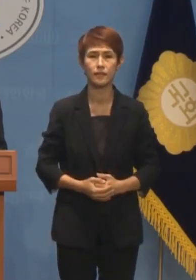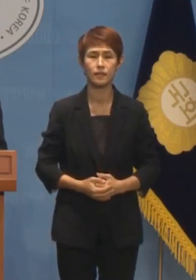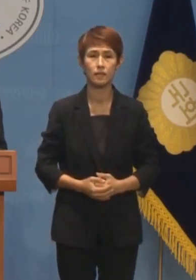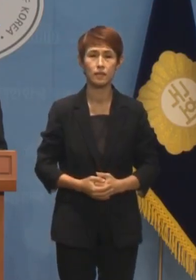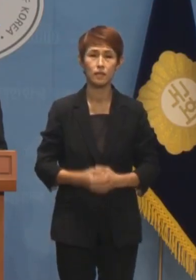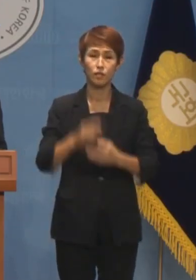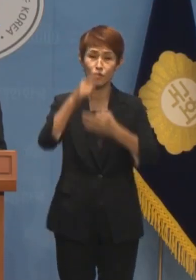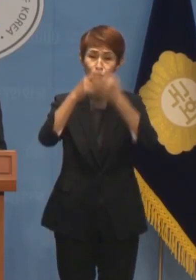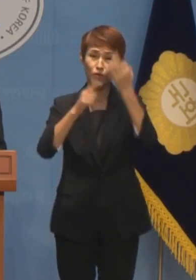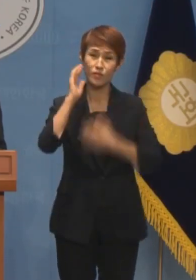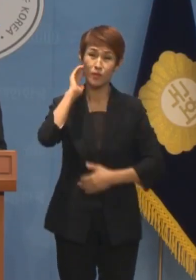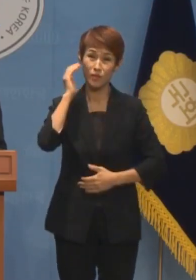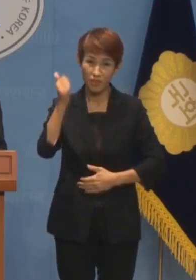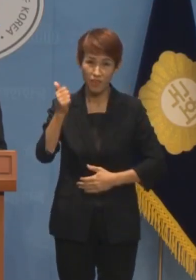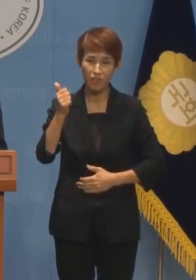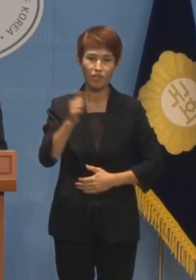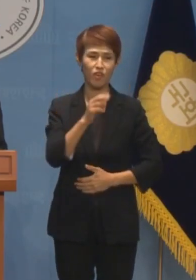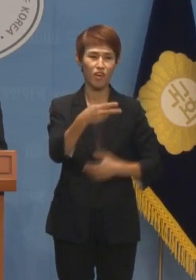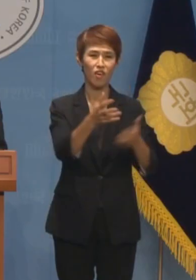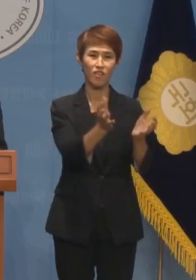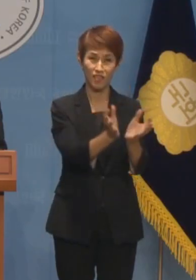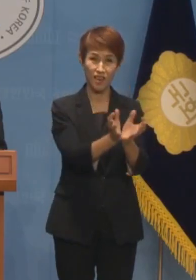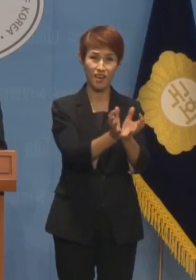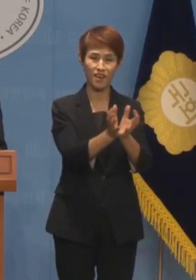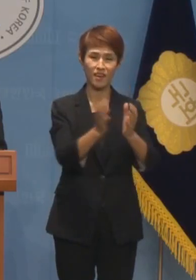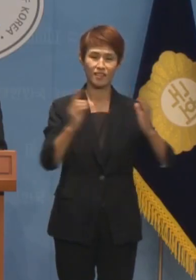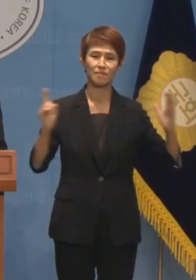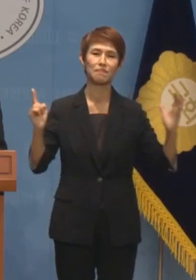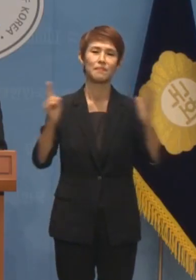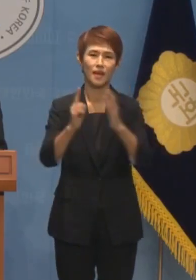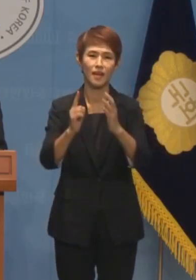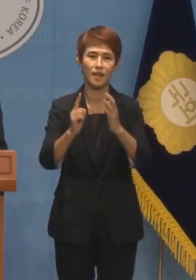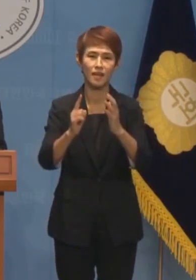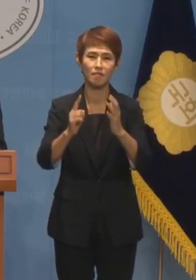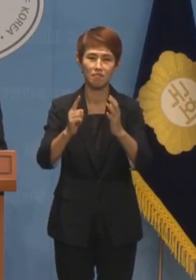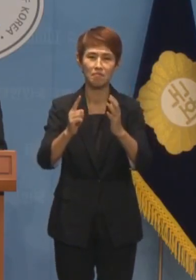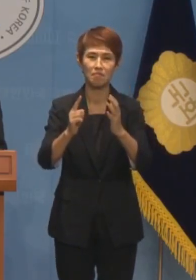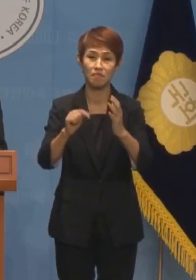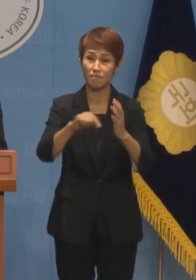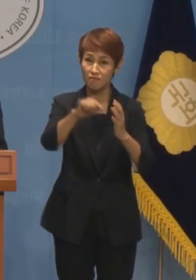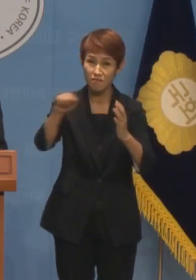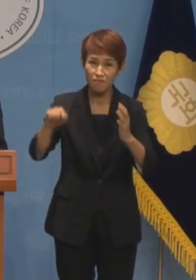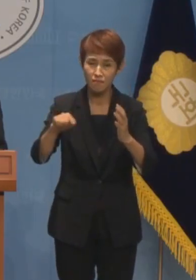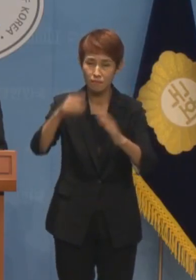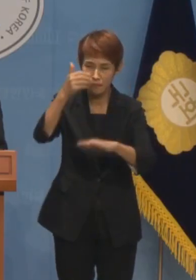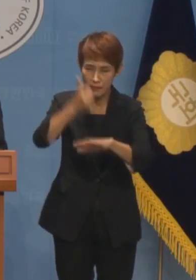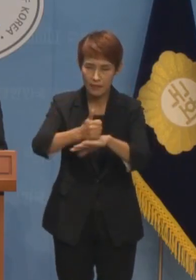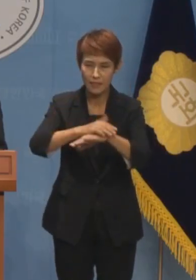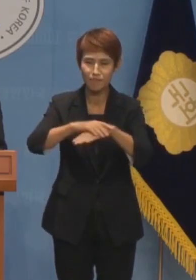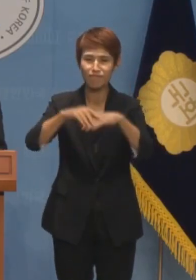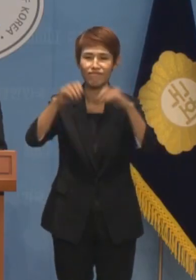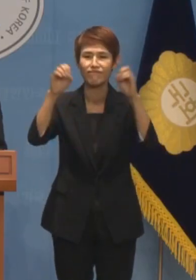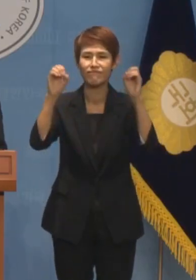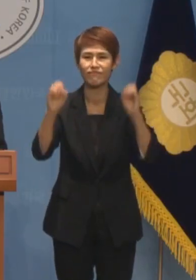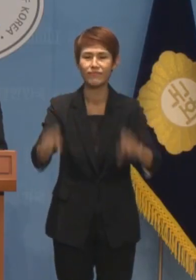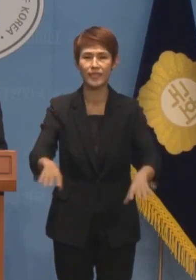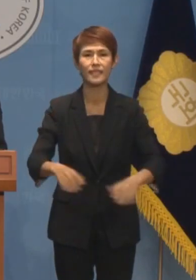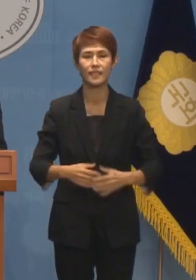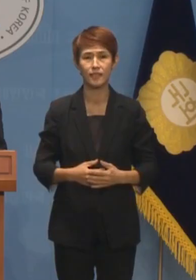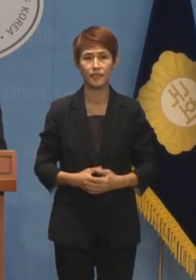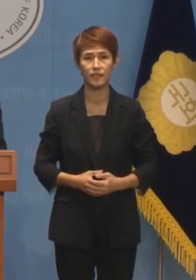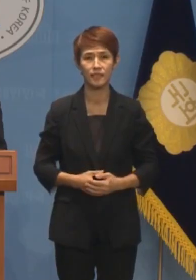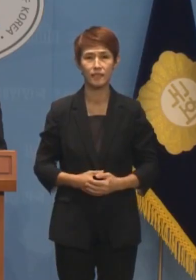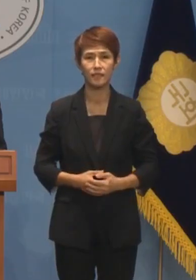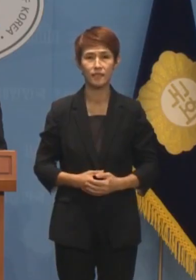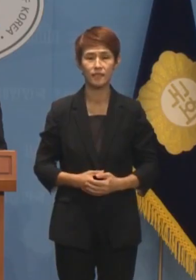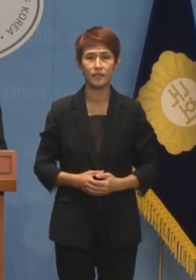윤석열 대통령과 여당 지도부의 만찬이 우려대로 빈손으로 끝났습니다. 언론